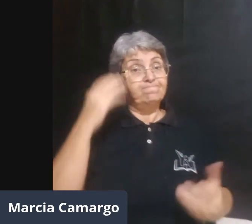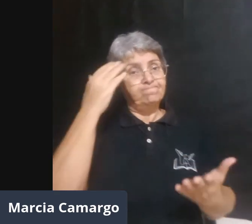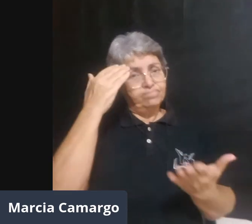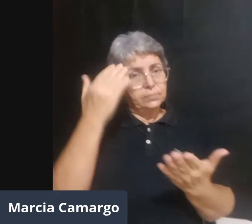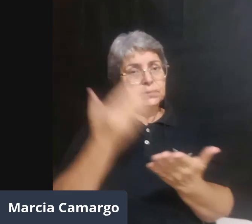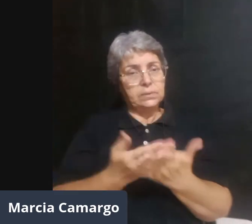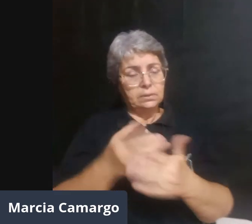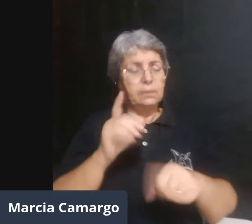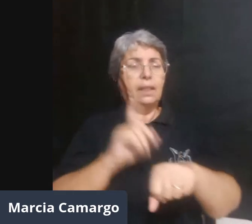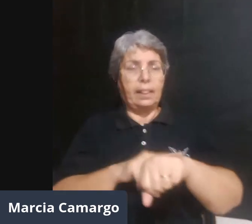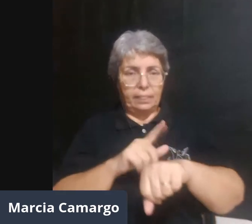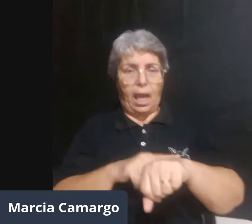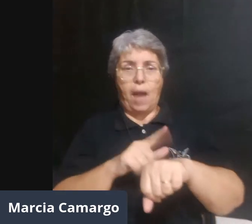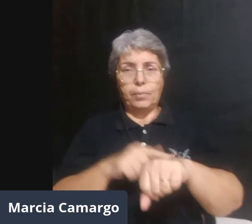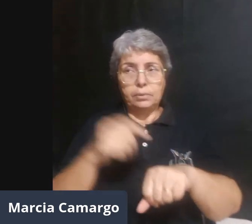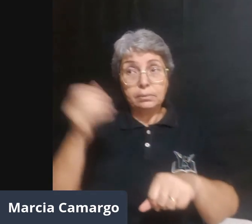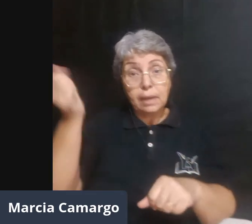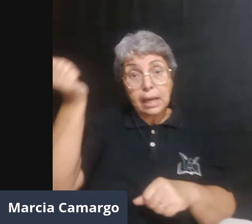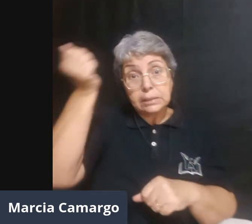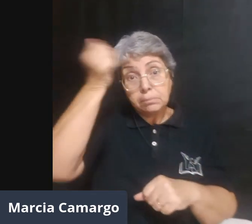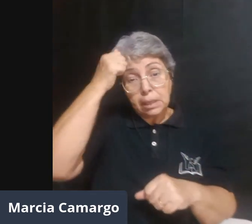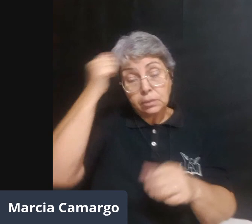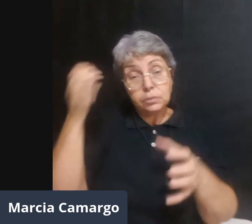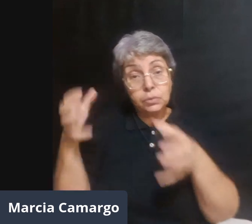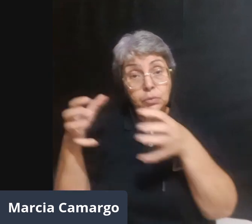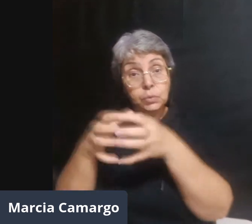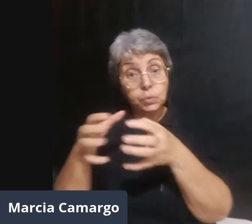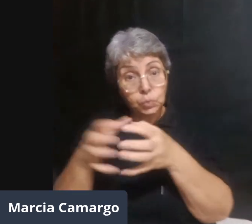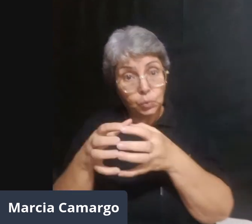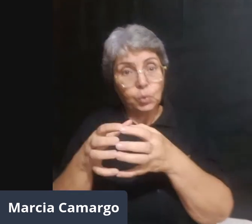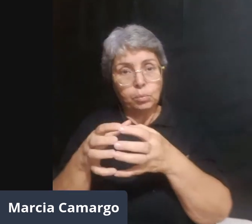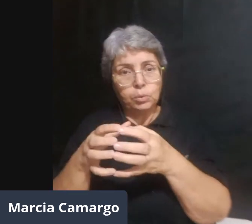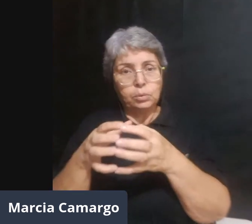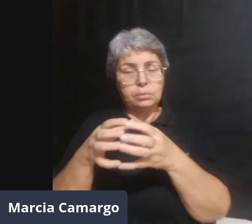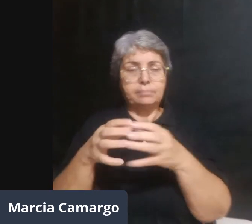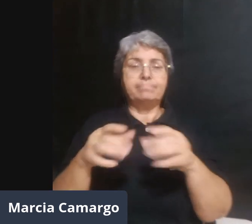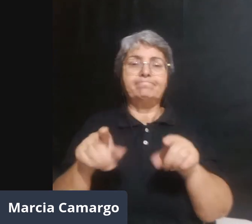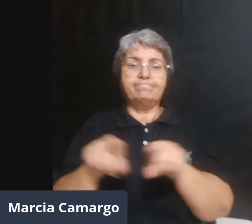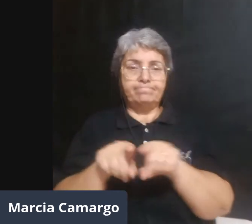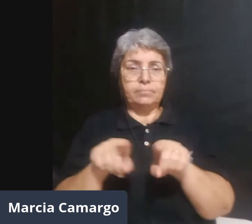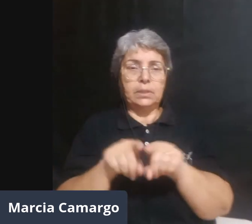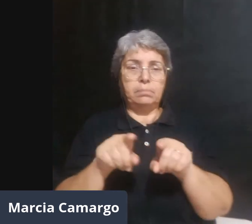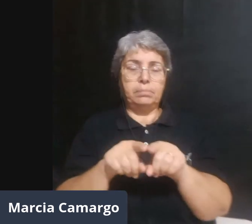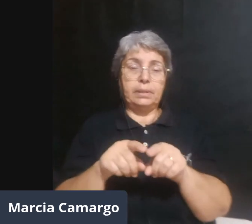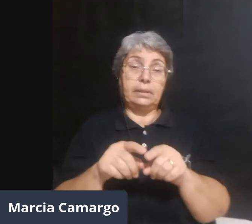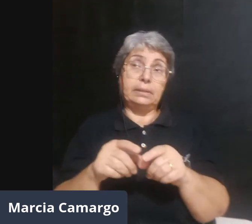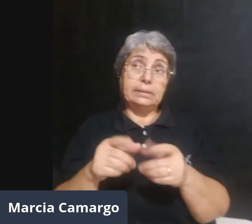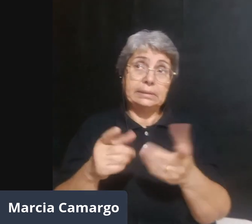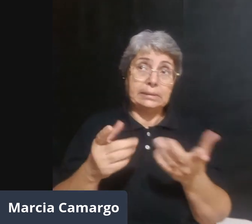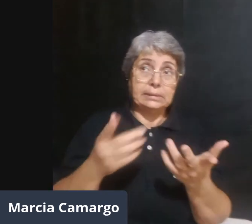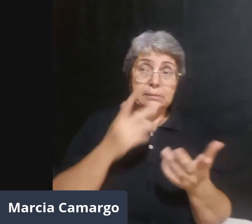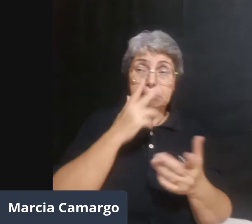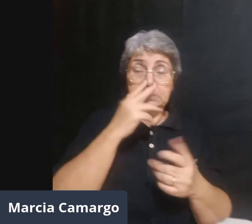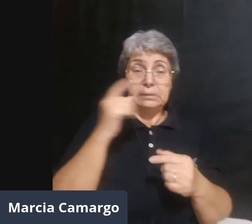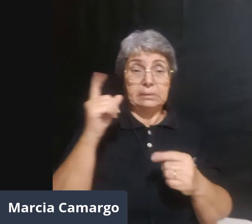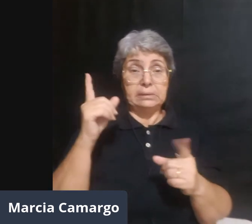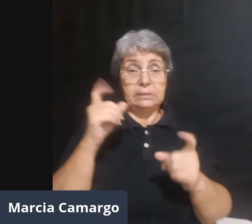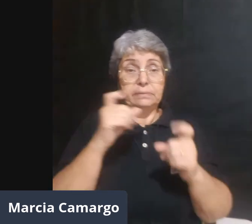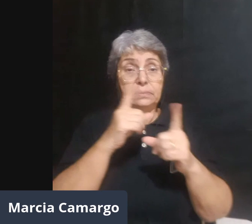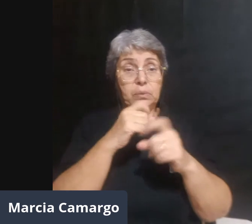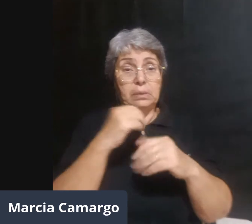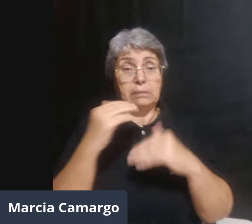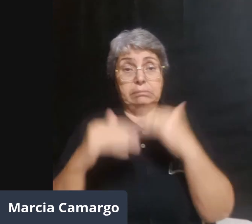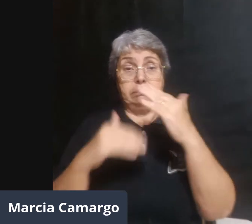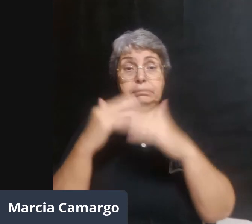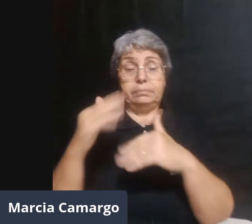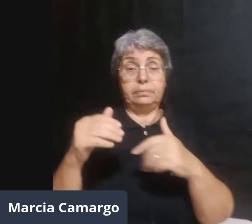arrependimento corporativo, mas reconheço a dificuldade cada vez maior disso acontecer. Vejamos o próximo texto, que fala